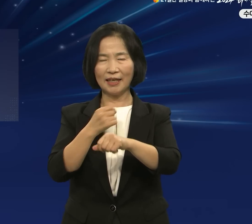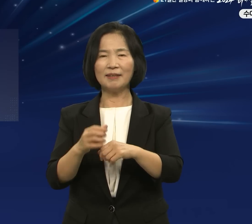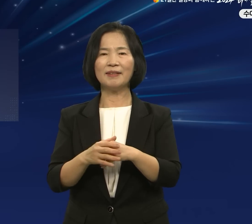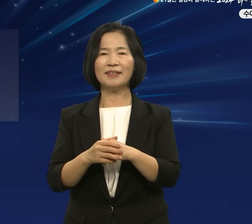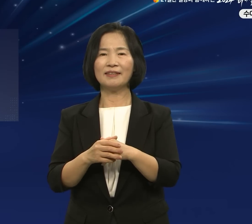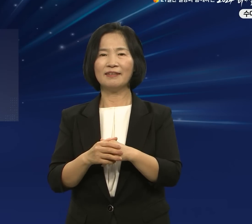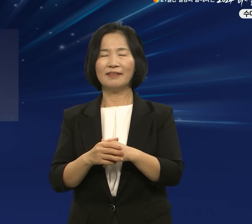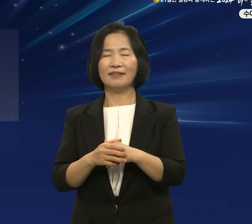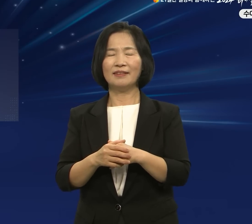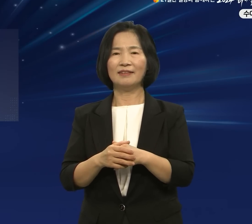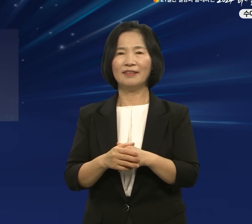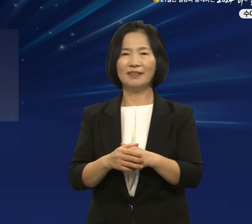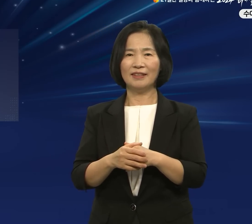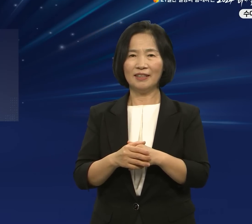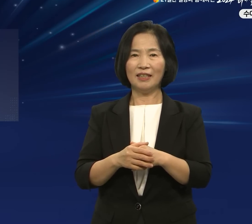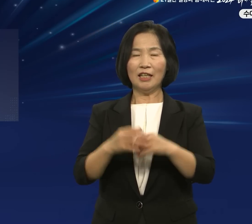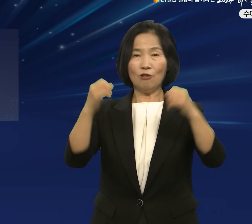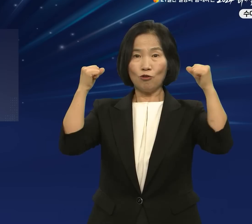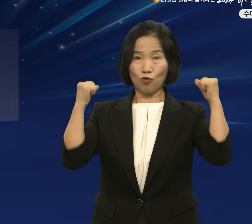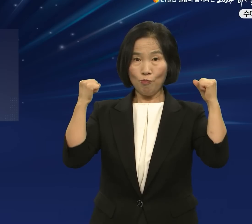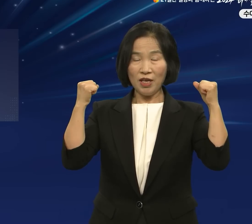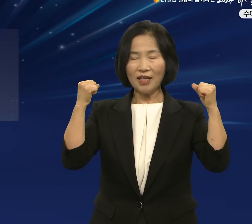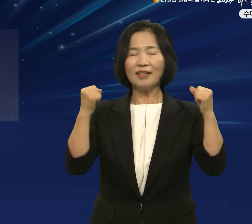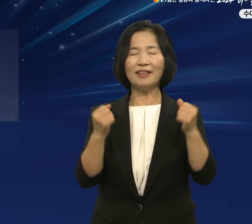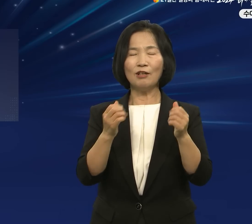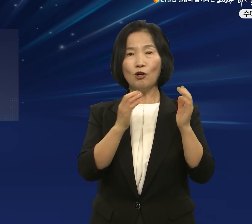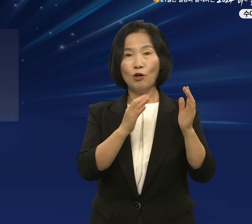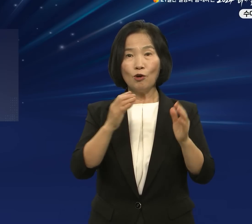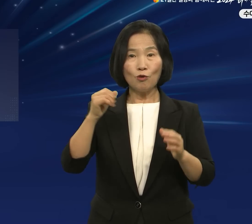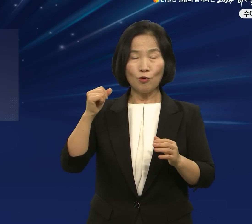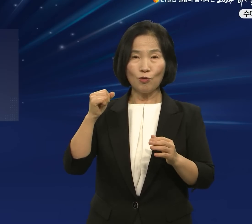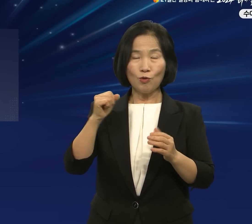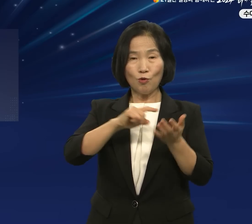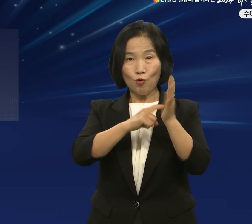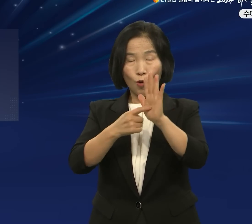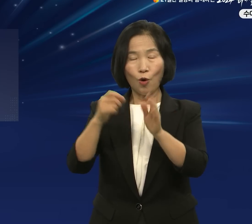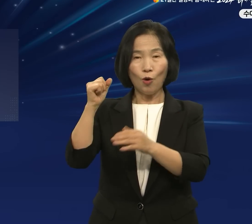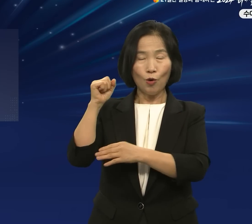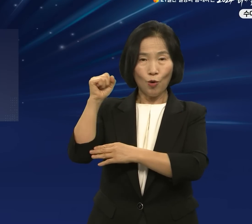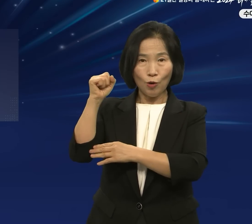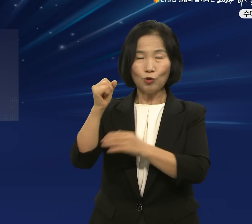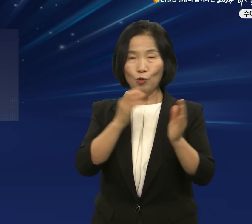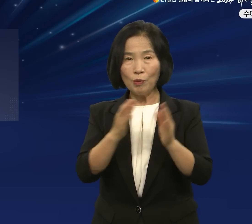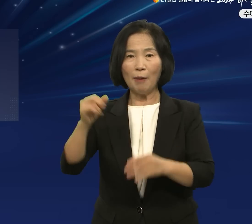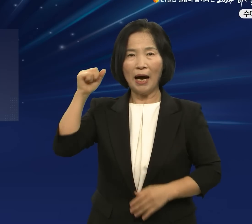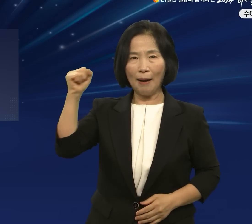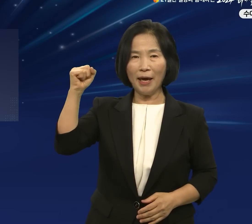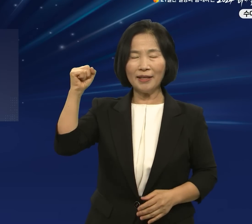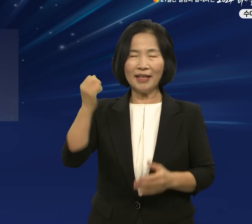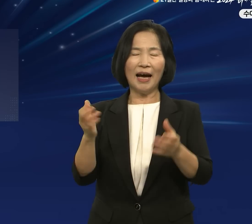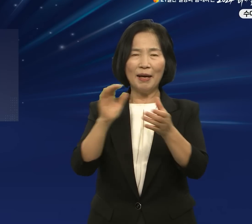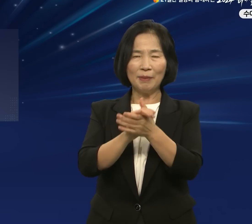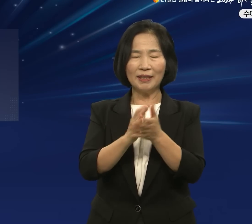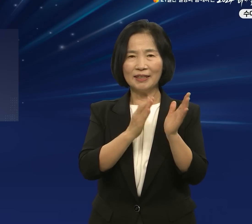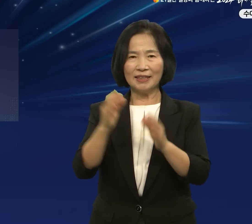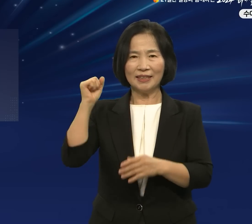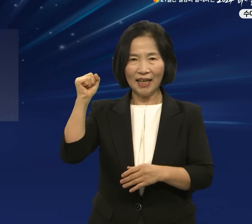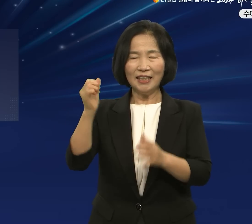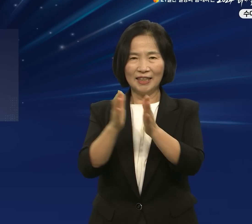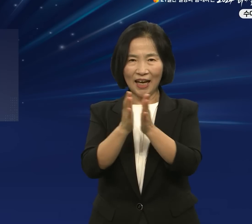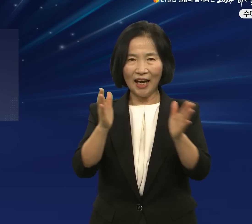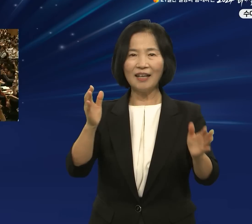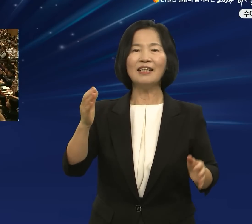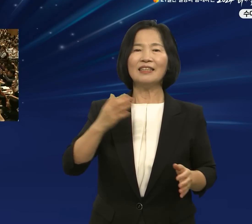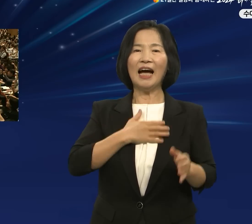구호 준비 그러면은요, 아멘 이렇게 합니다. 예. 구호 준비, 아멘.